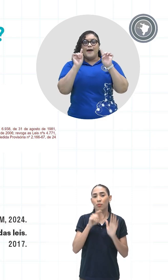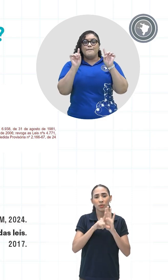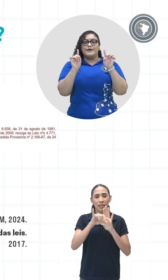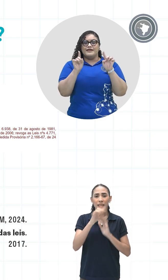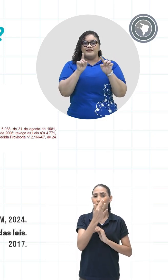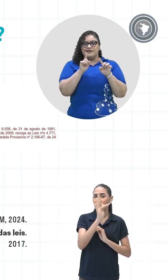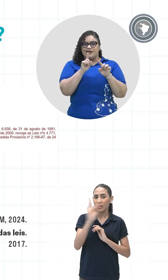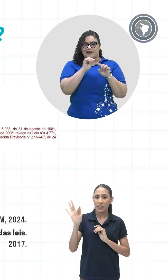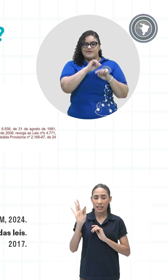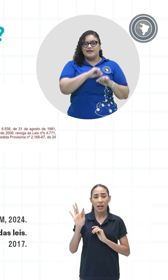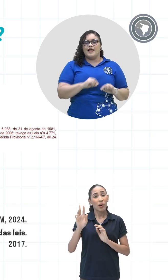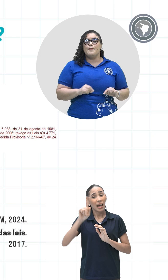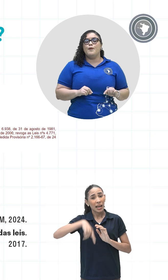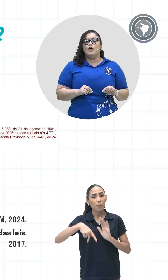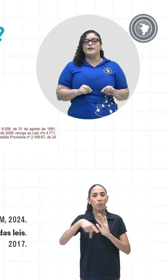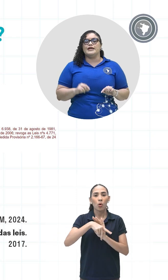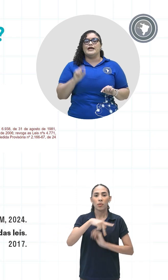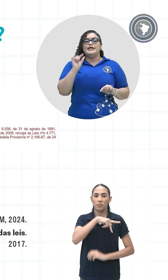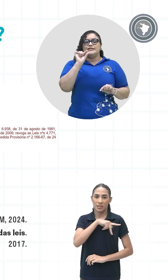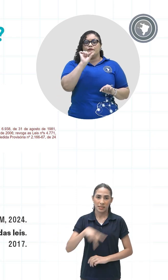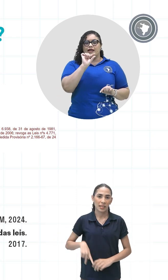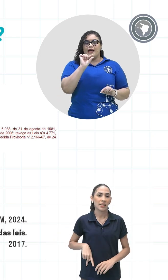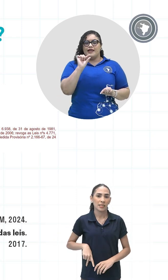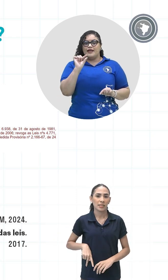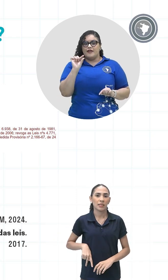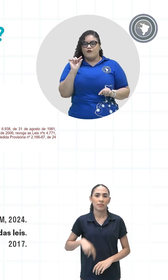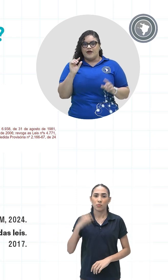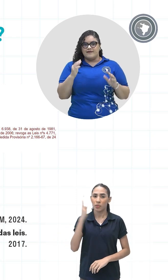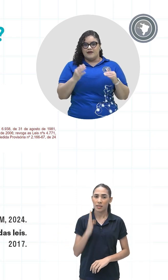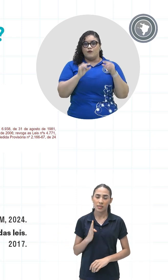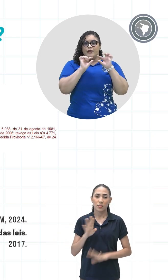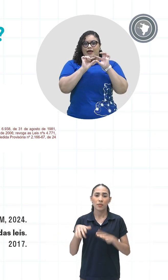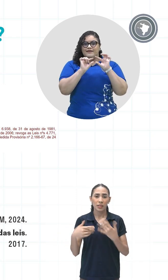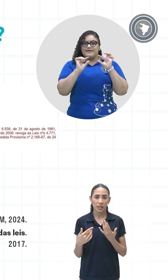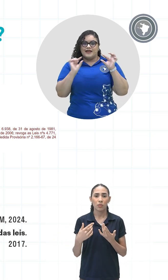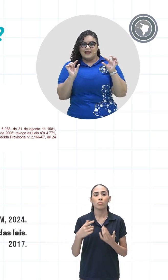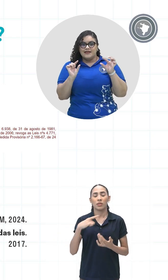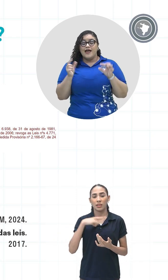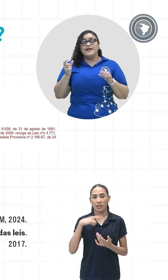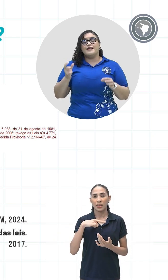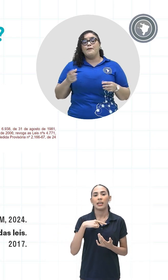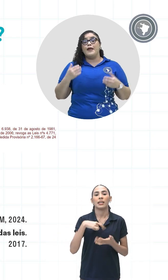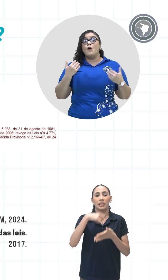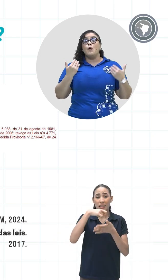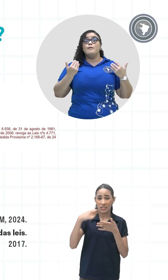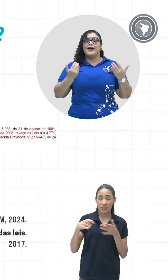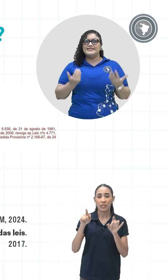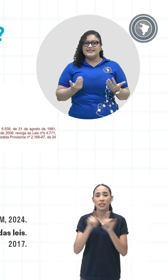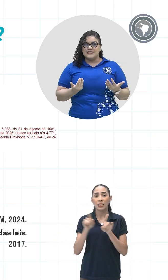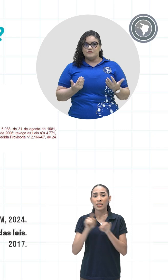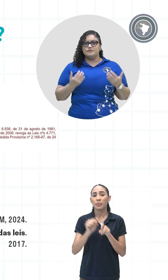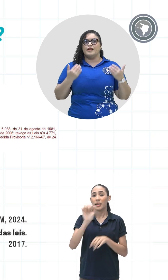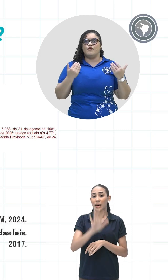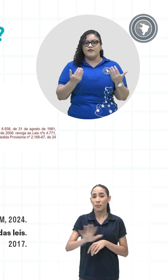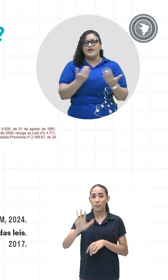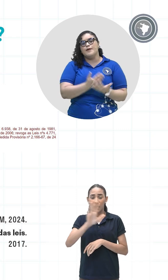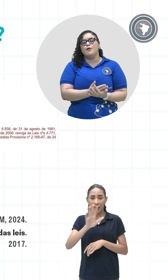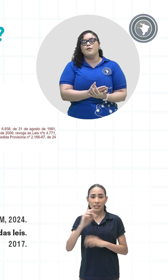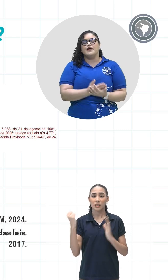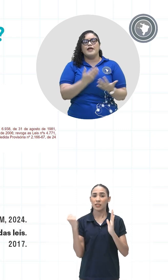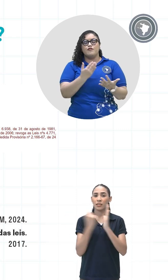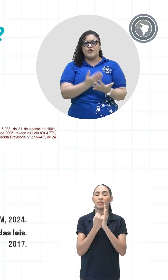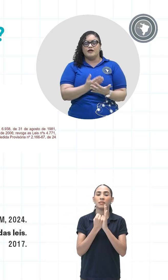vem da Presidência da República. Então, tem aí a identificação escrita e também com o brasão da